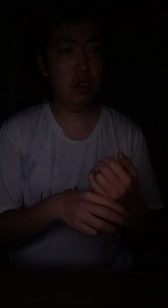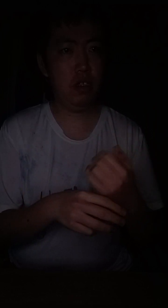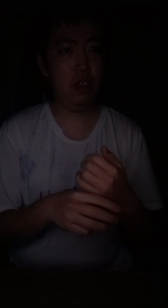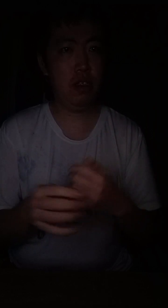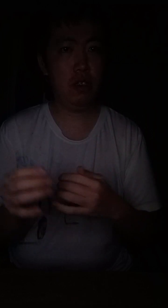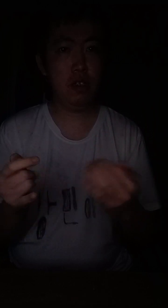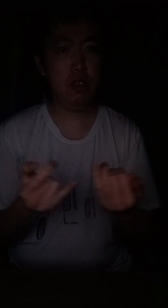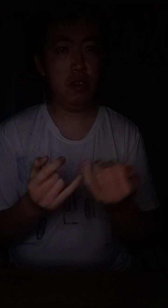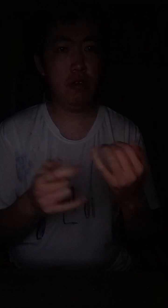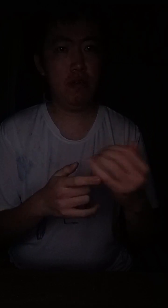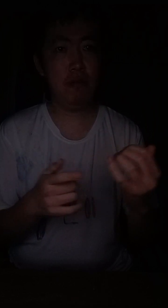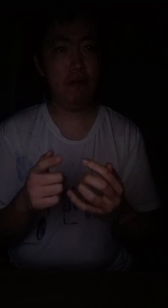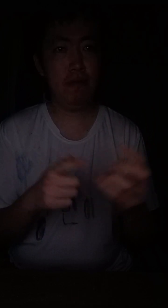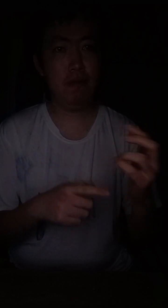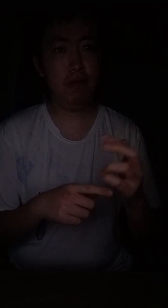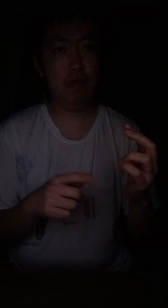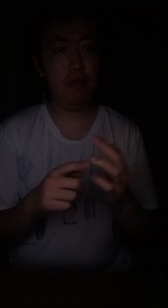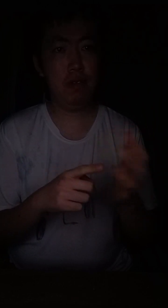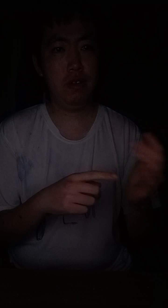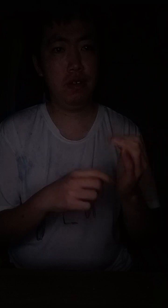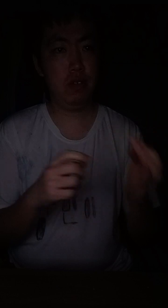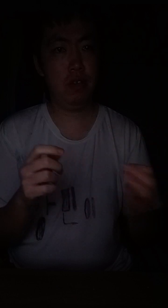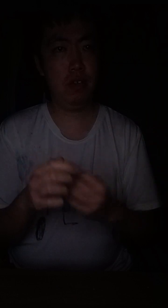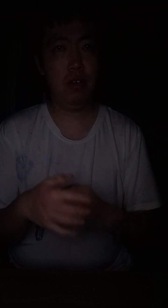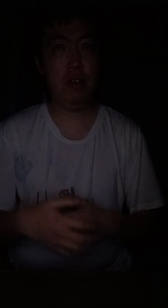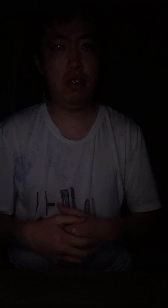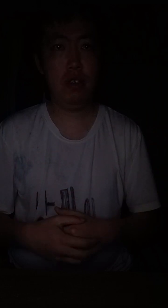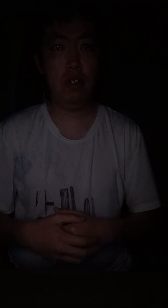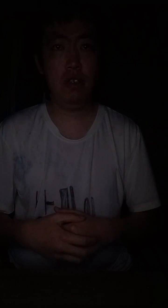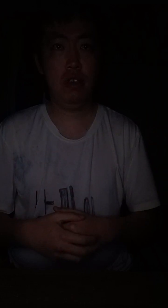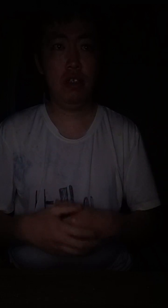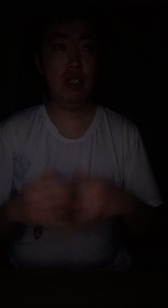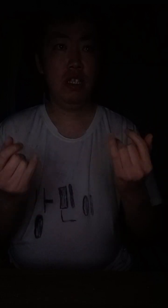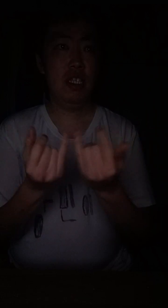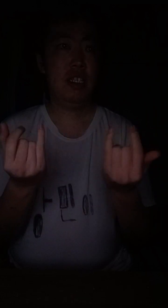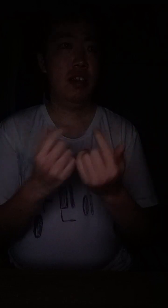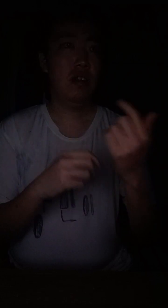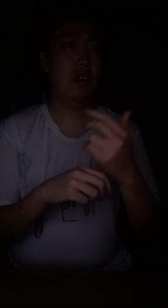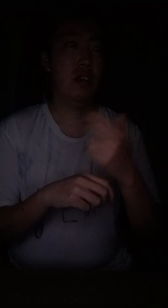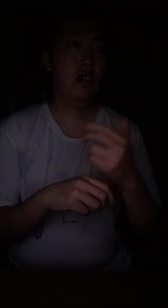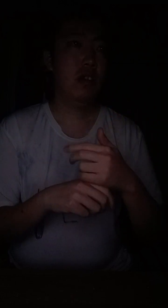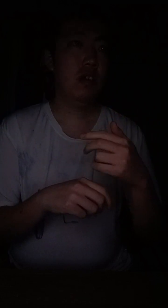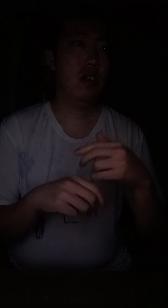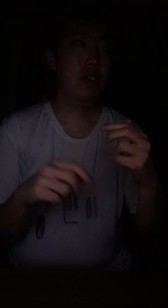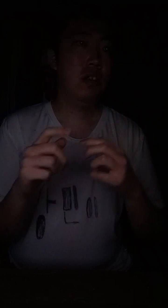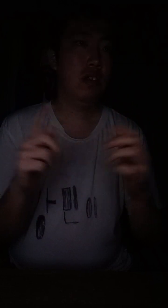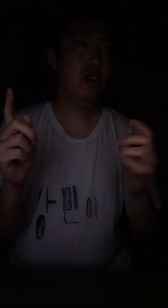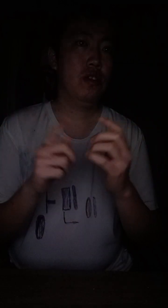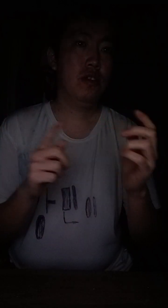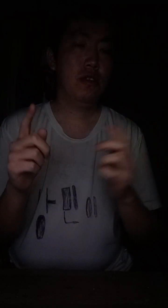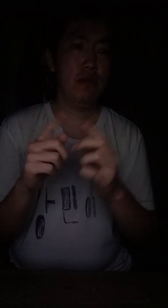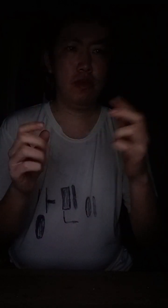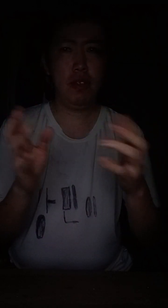회사 조그마한 백이죠. 이사회의 후보 결정 직후 언론노조 KBS 본부는